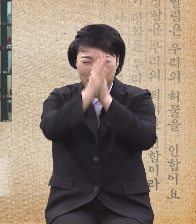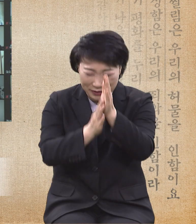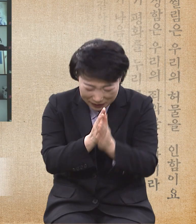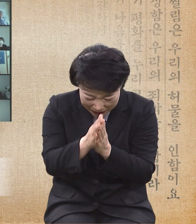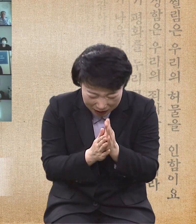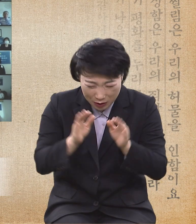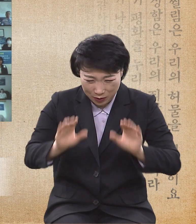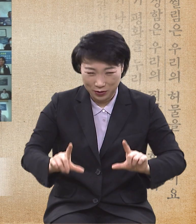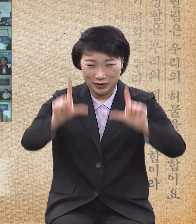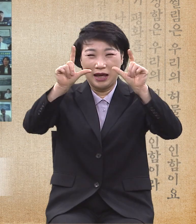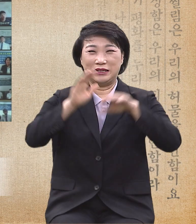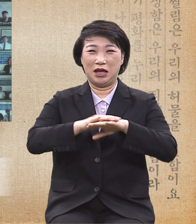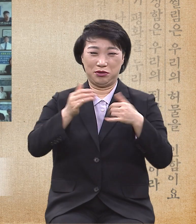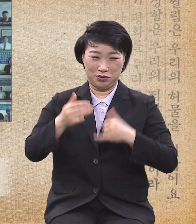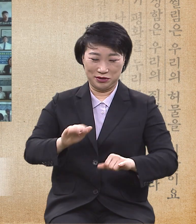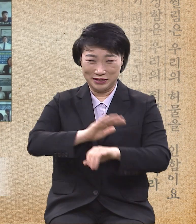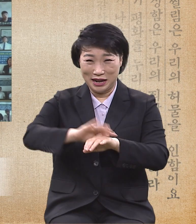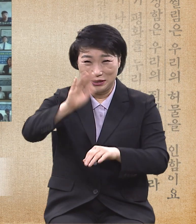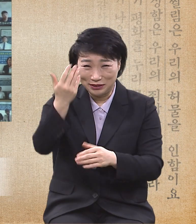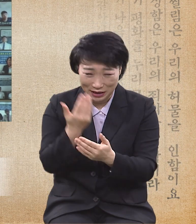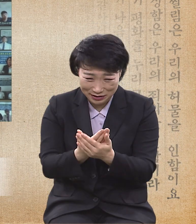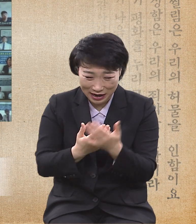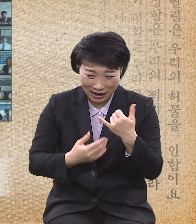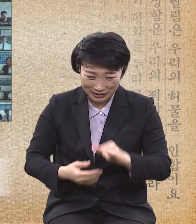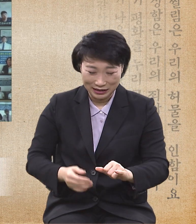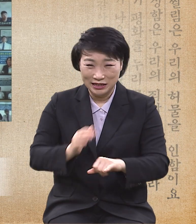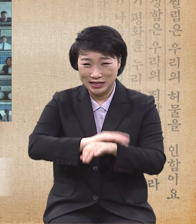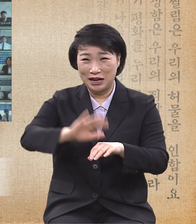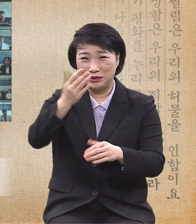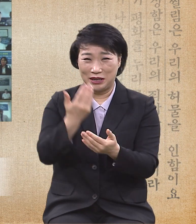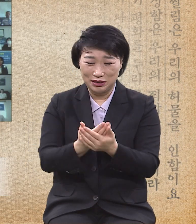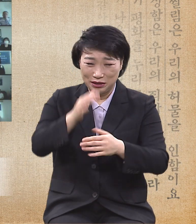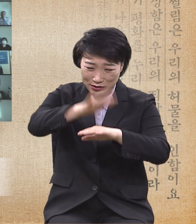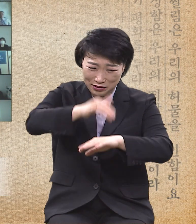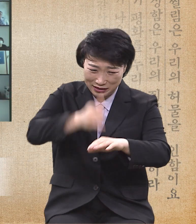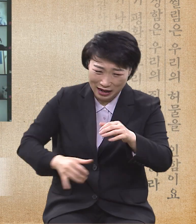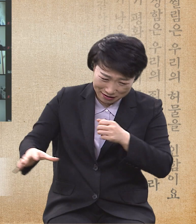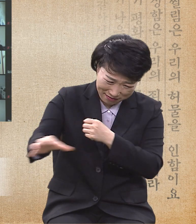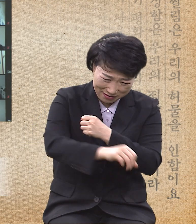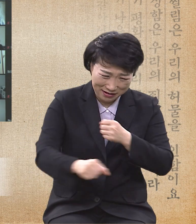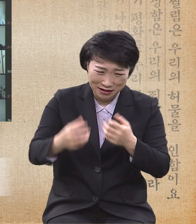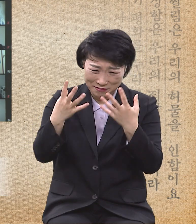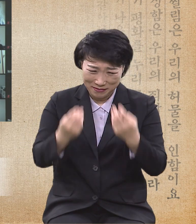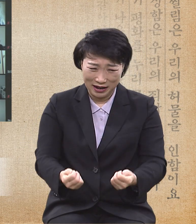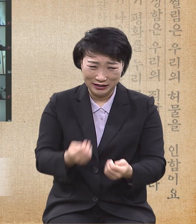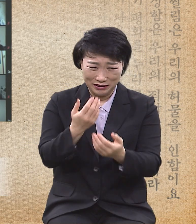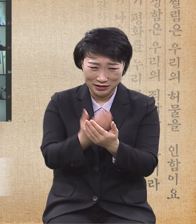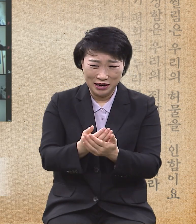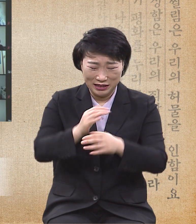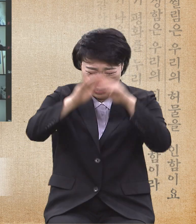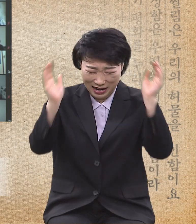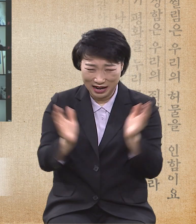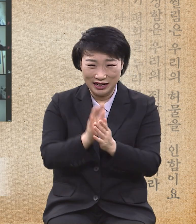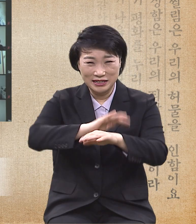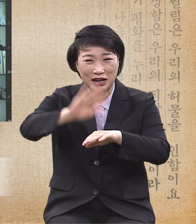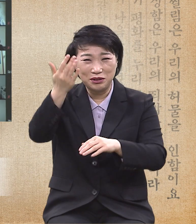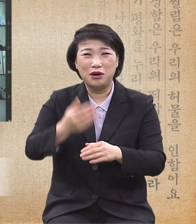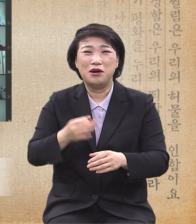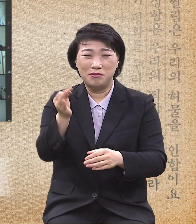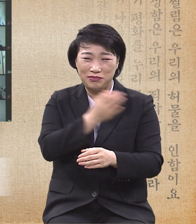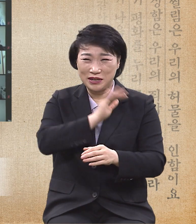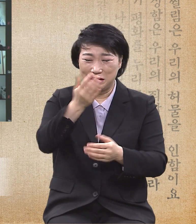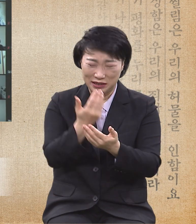피나이다. 근면에 우리 손주들 잘 되고 아들들 잘 되고 농사 잘 되고 다 잘 되고 부자 되게